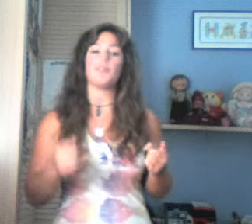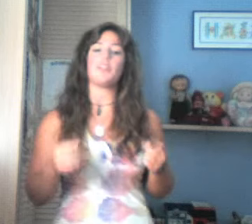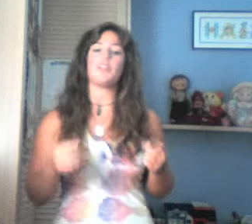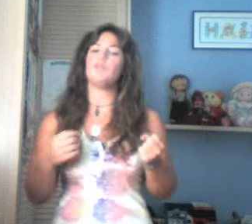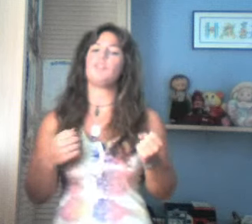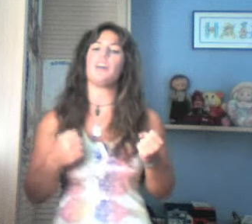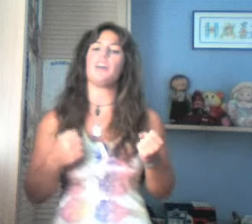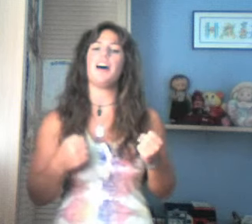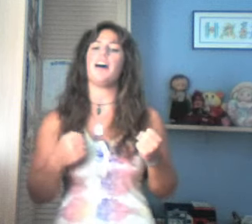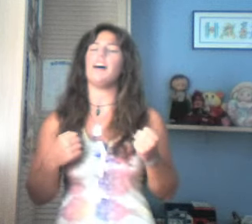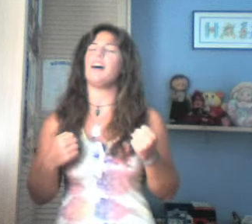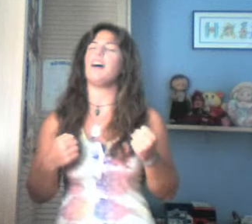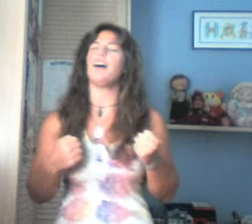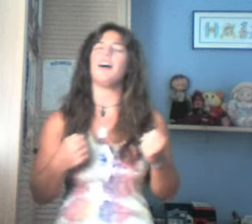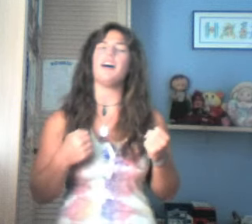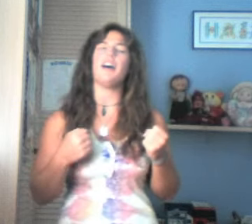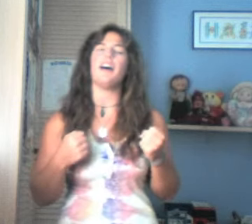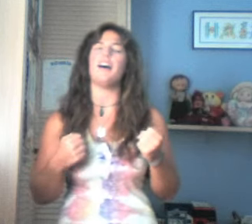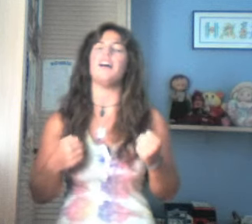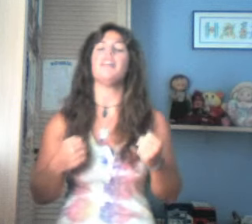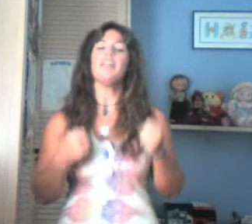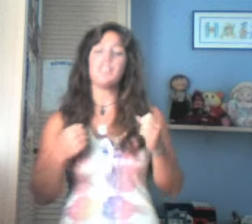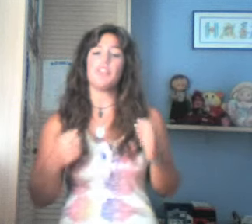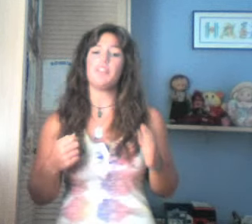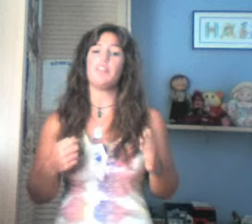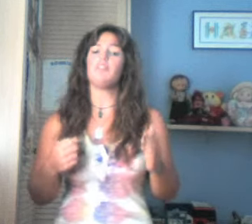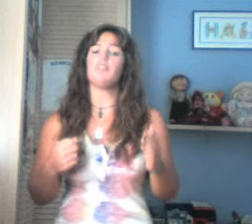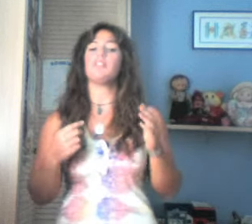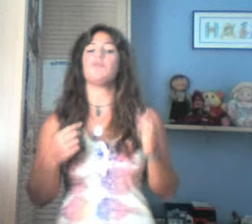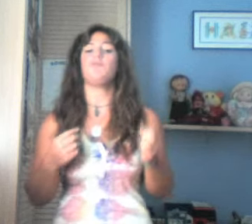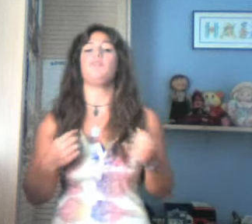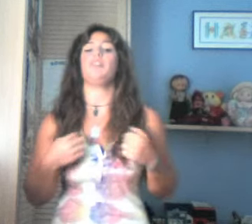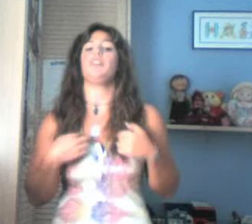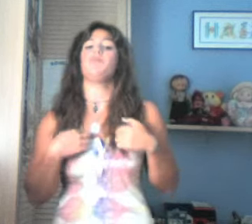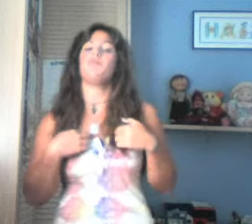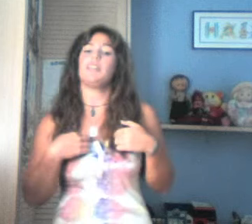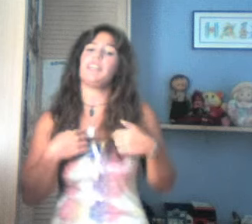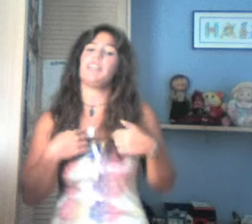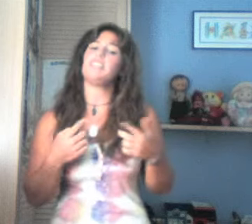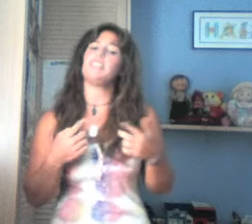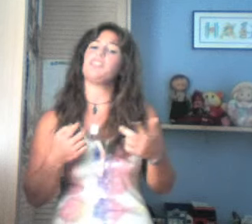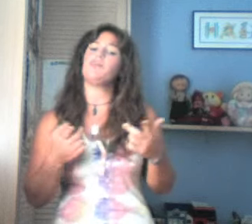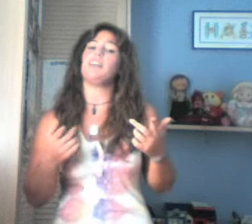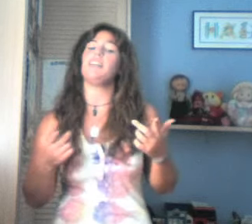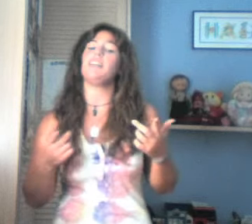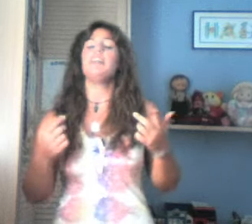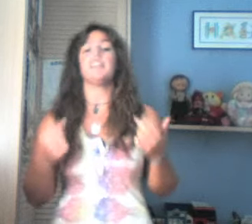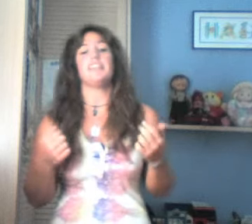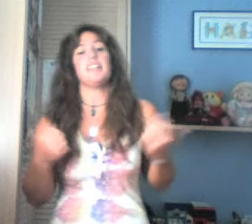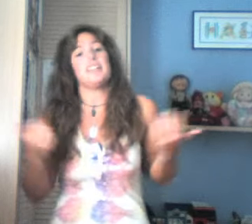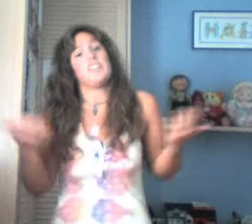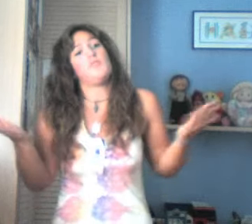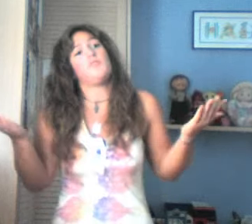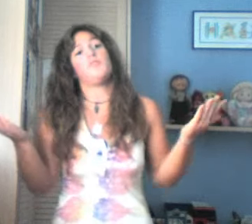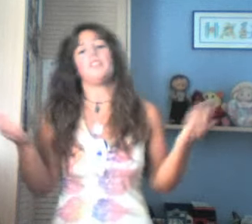a luchar. Si hoy ya no estás conmigo, mañana estás con él. Tendré que suponer que